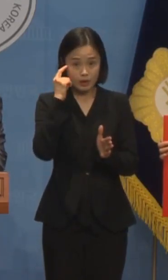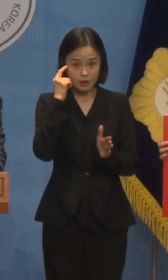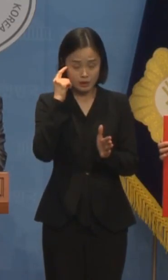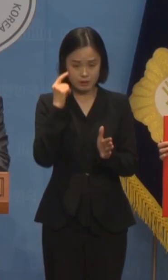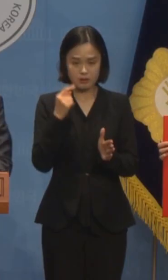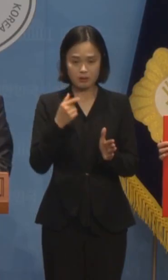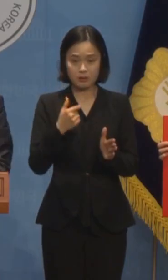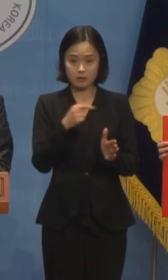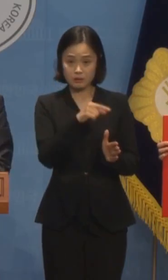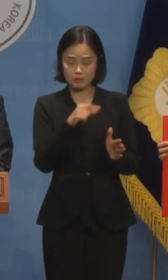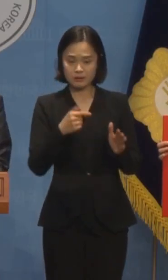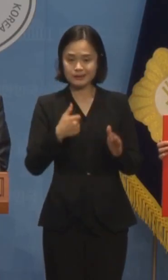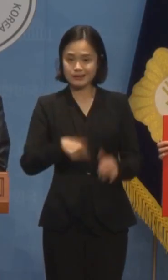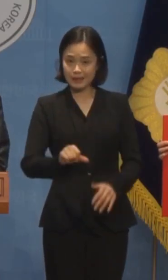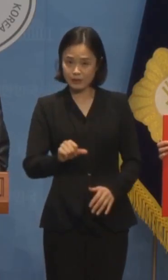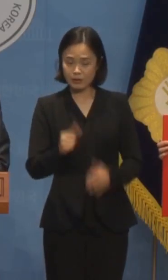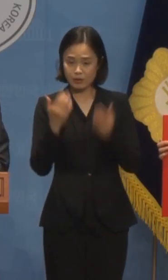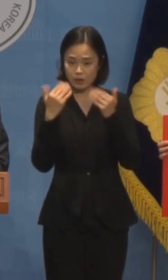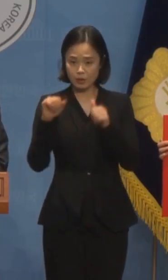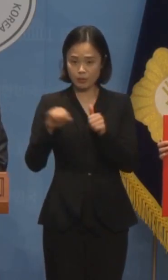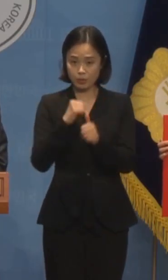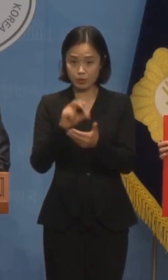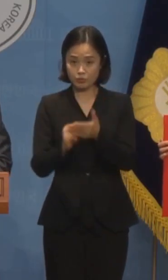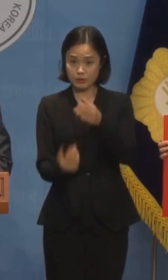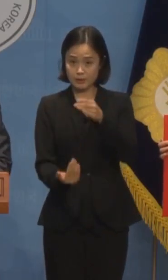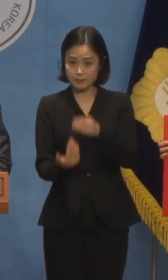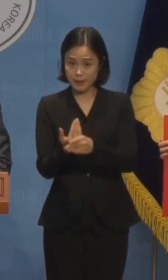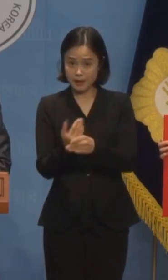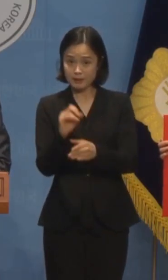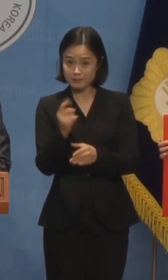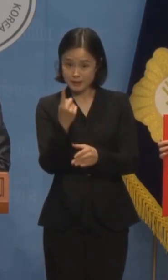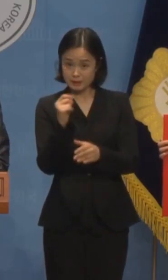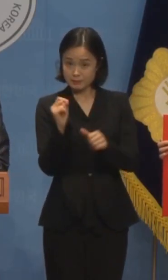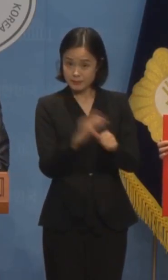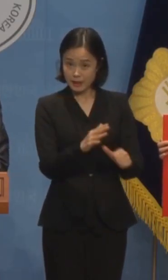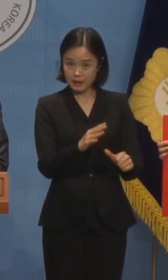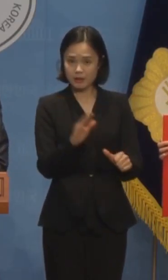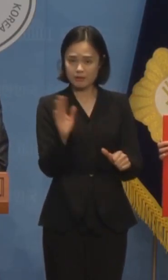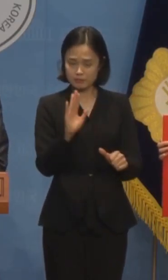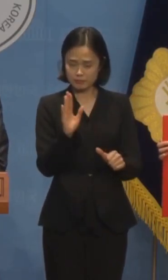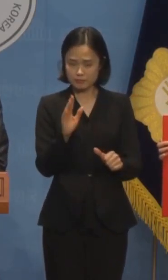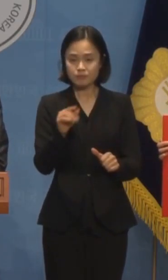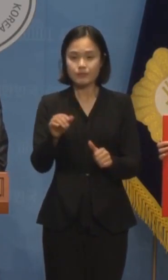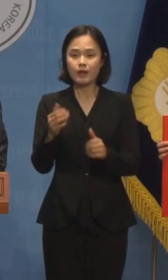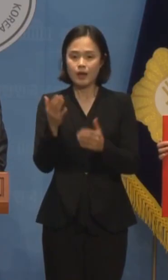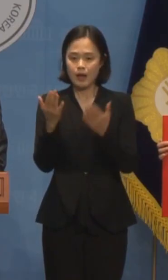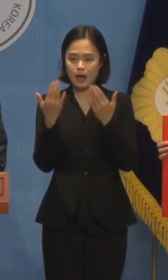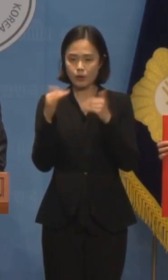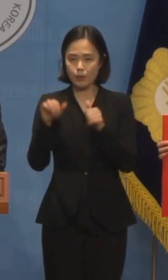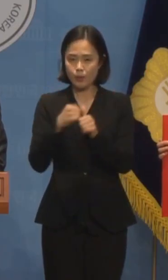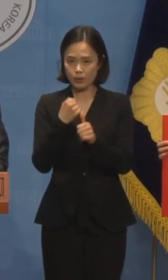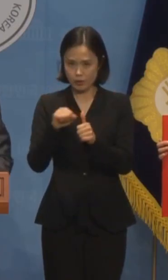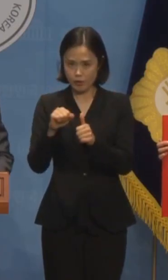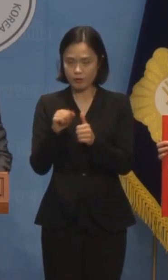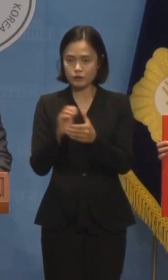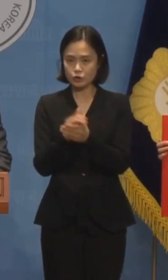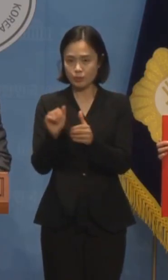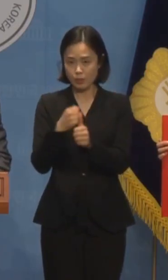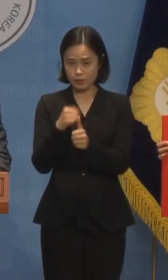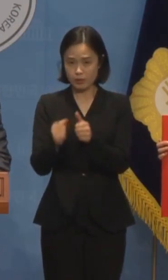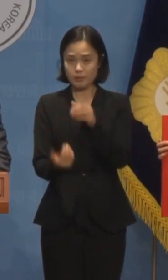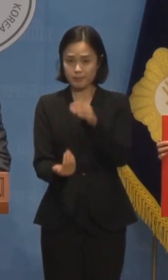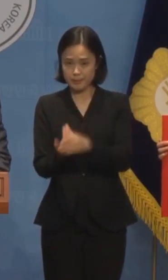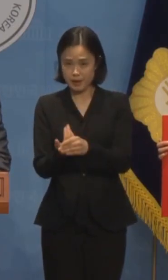아니었습니다. 자녀가 학교폭력을 일으켰고 그리고 법을 잘 아는 부모가 온갖 법기술을